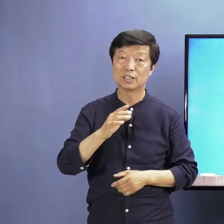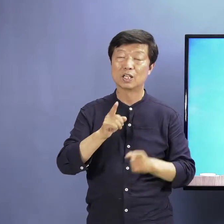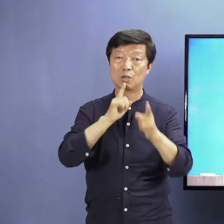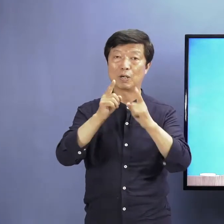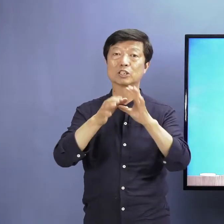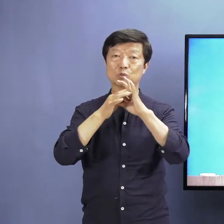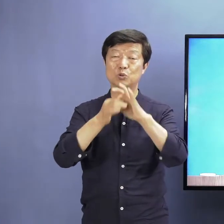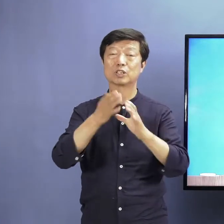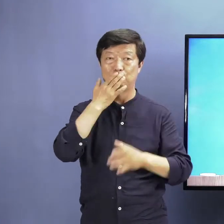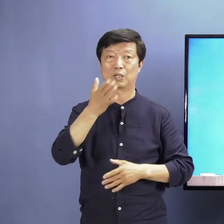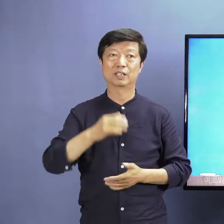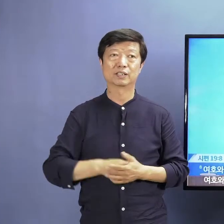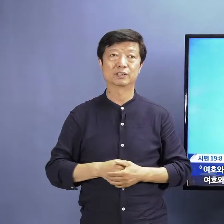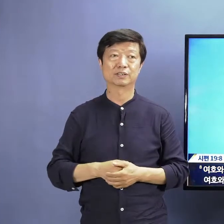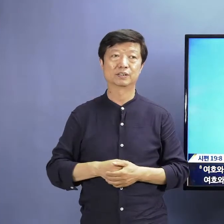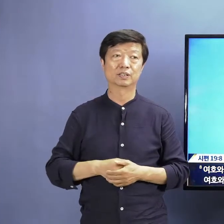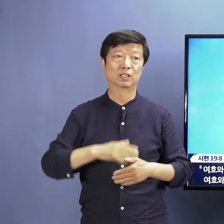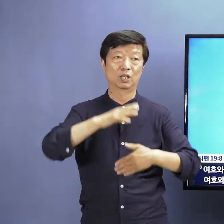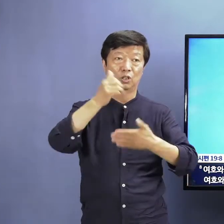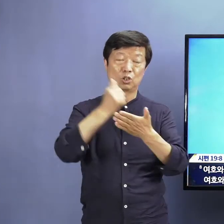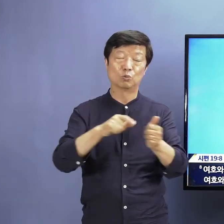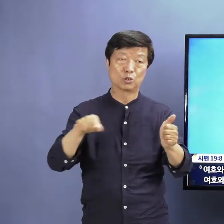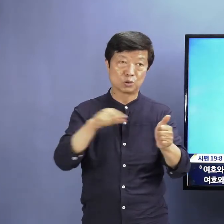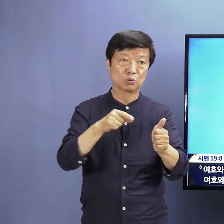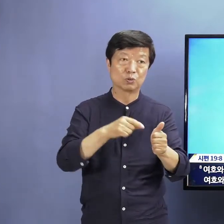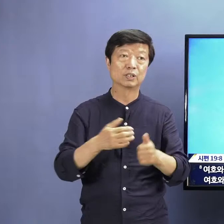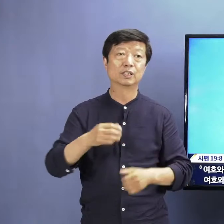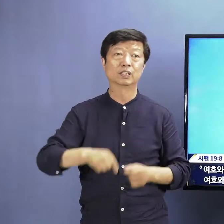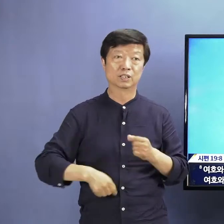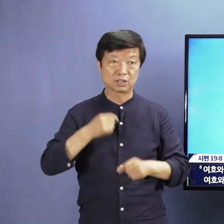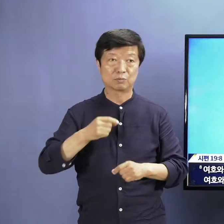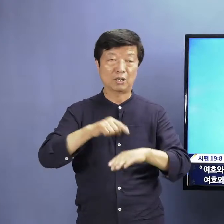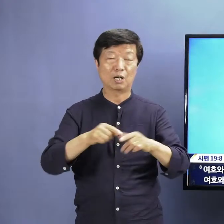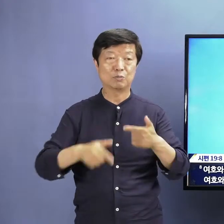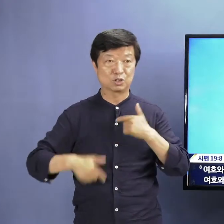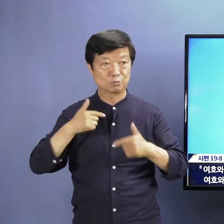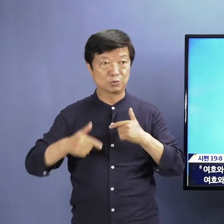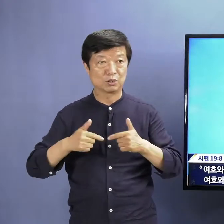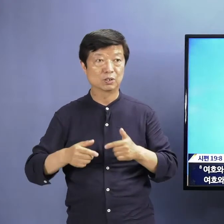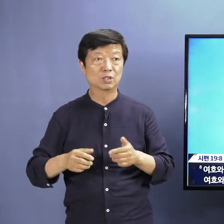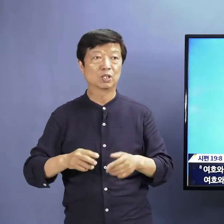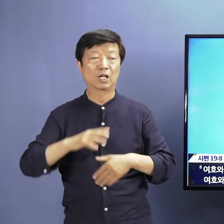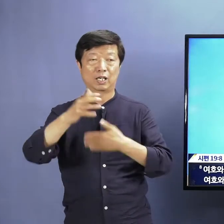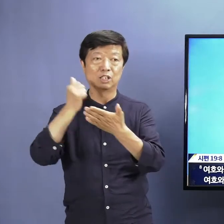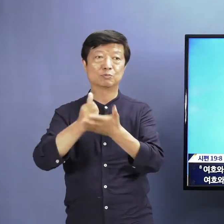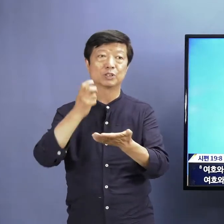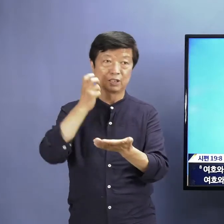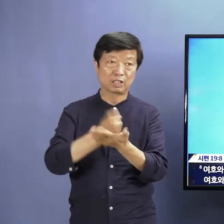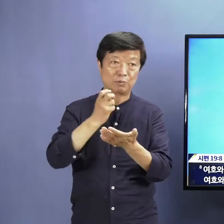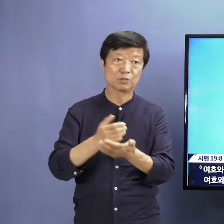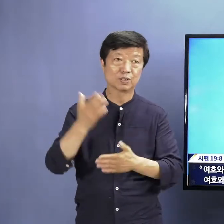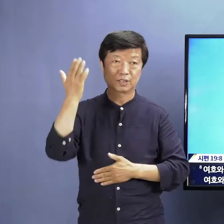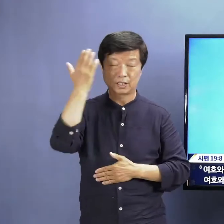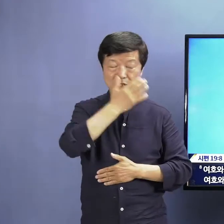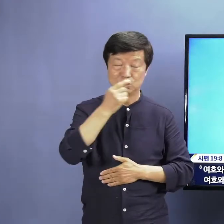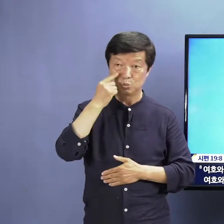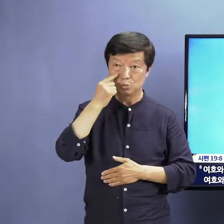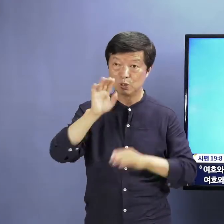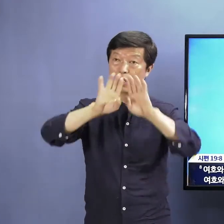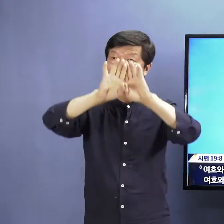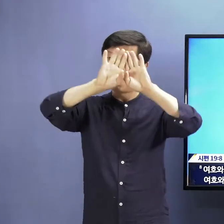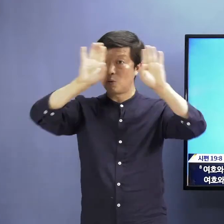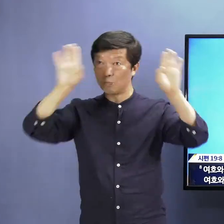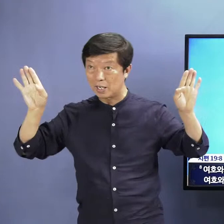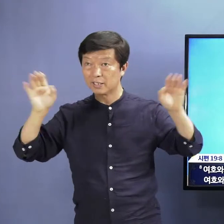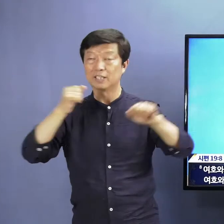19편 8절에 여호와의 교훈은 정직하여 마음을 기쁘게 하고 여호와의 계명은 순결하여 눈을 밝게 하시도다